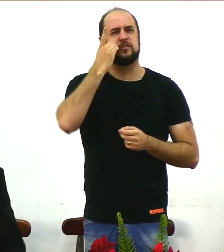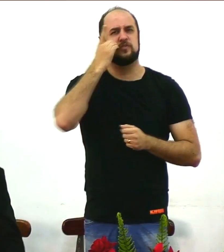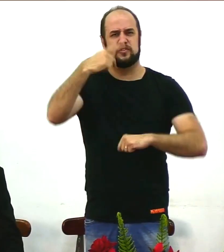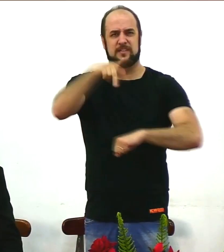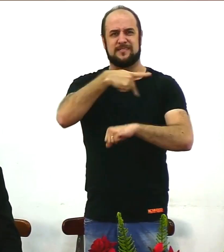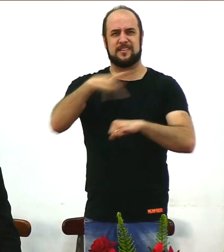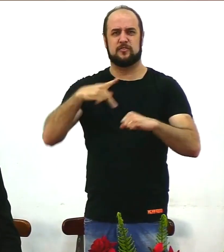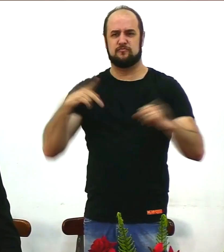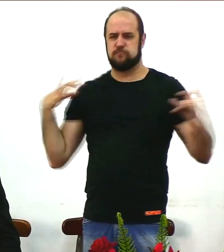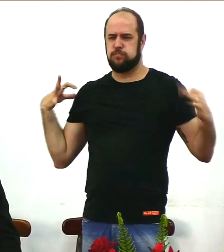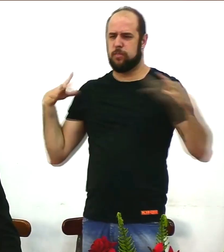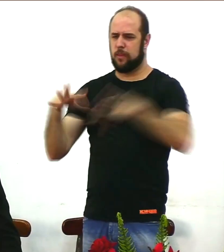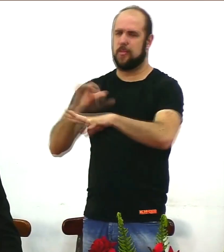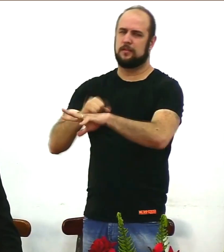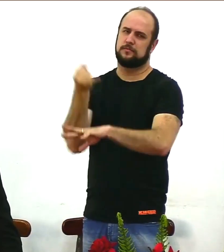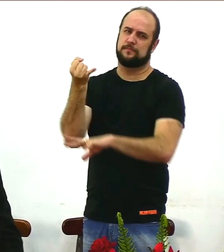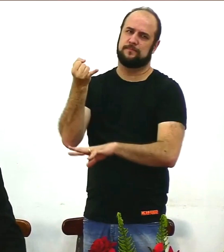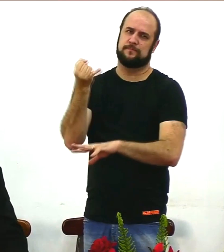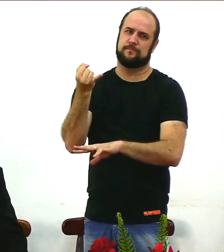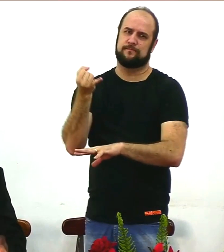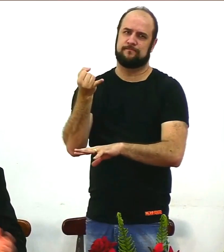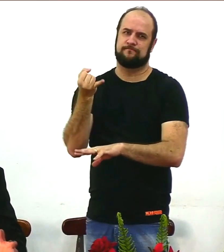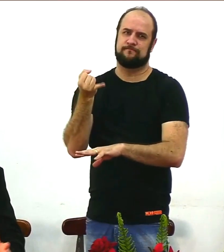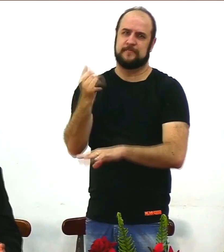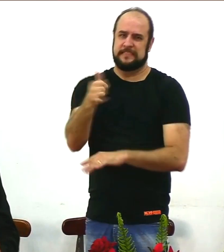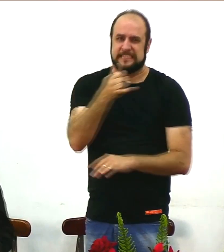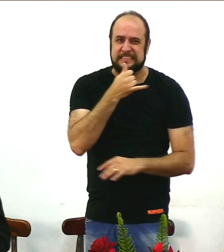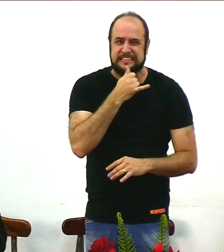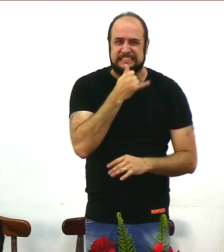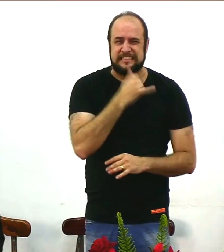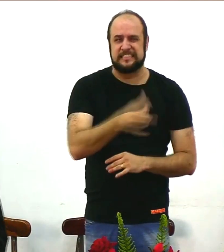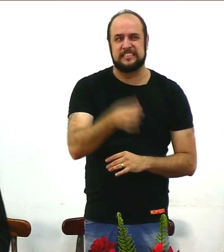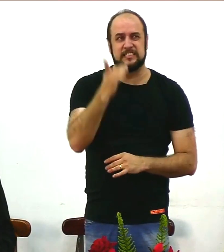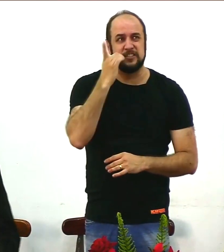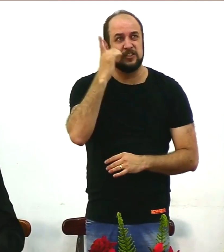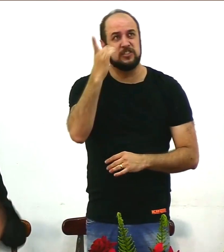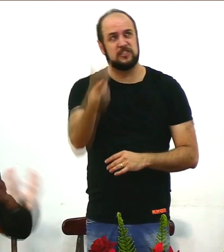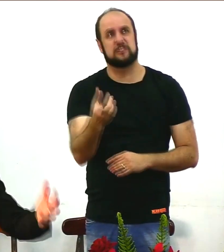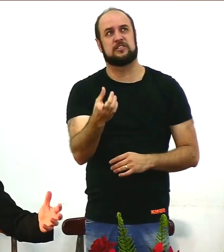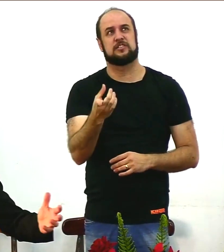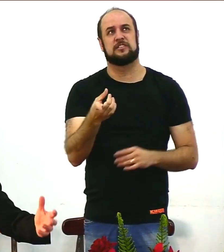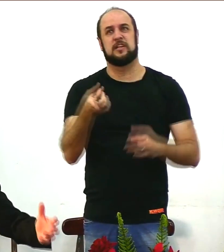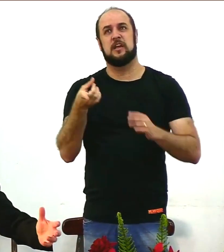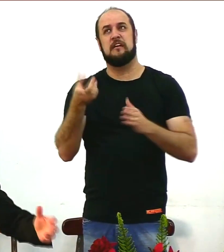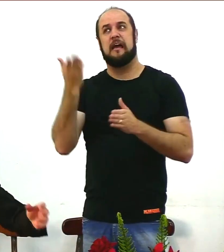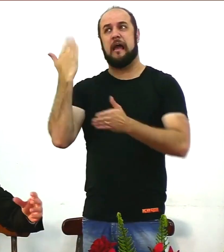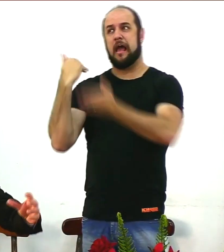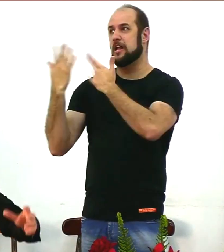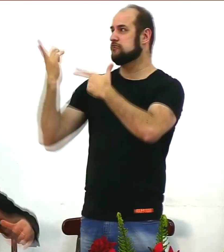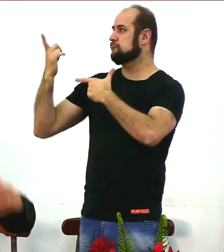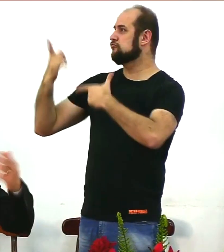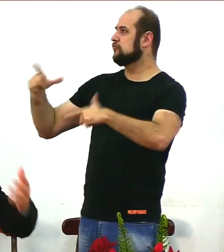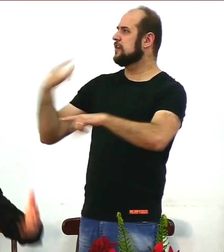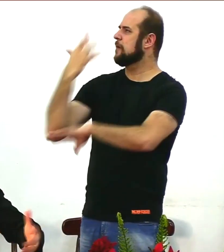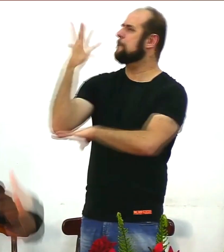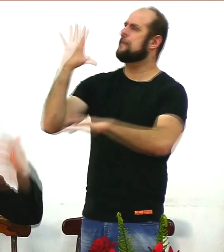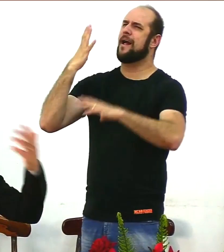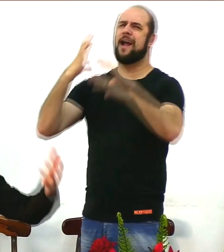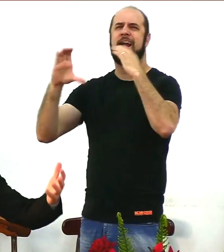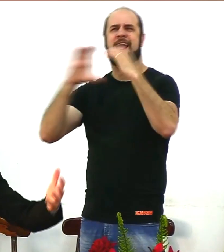exílio, foi ali no rio Quebar, ele fala. É bonita a história, está no livro do profeta